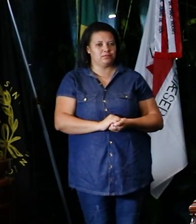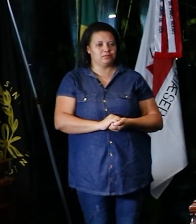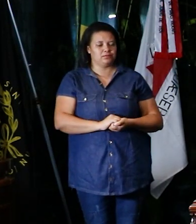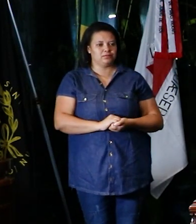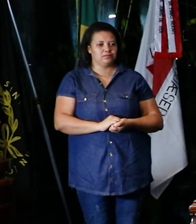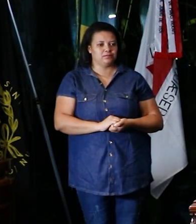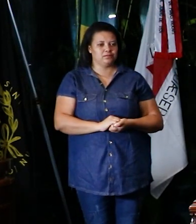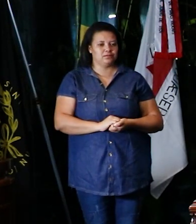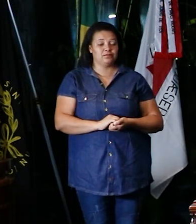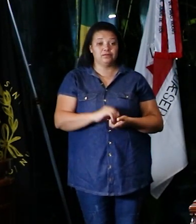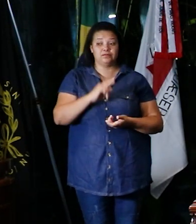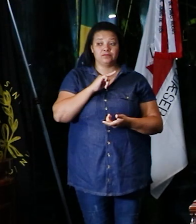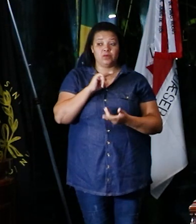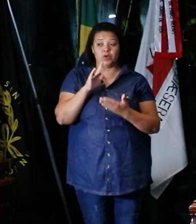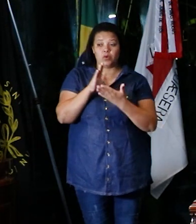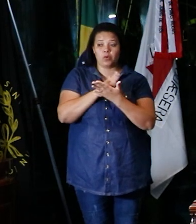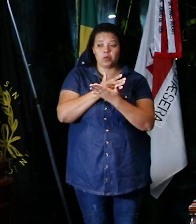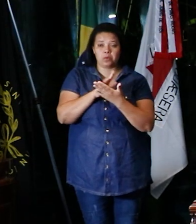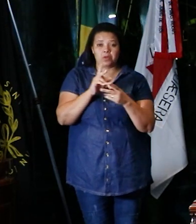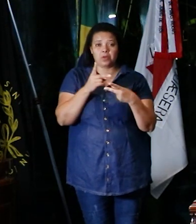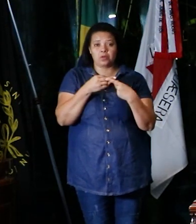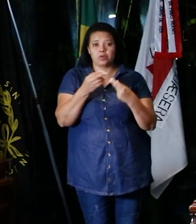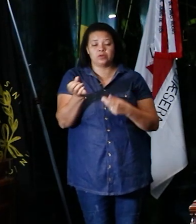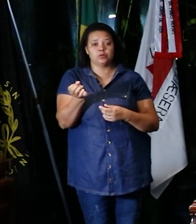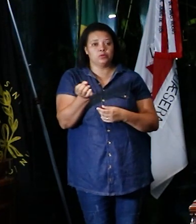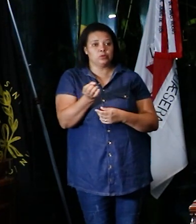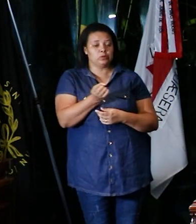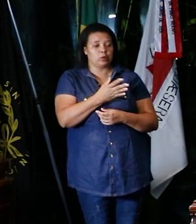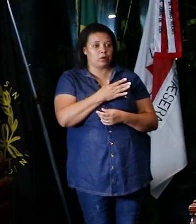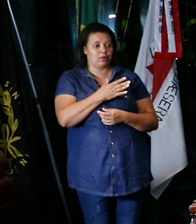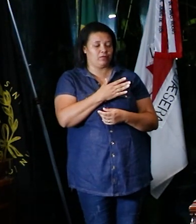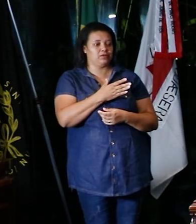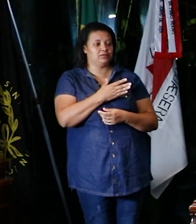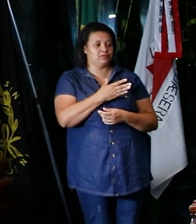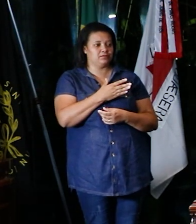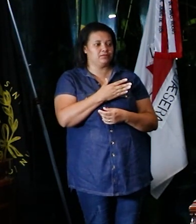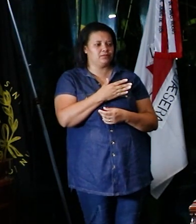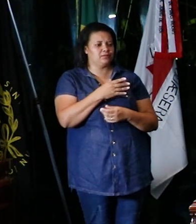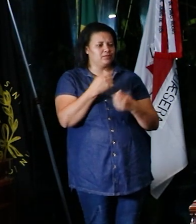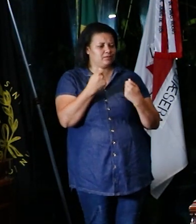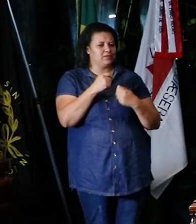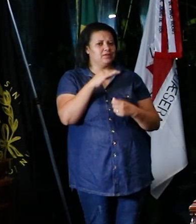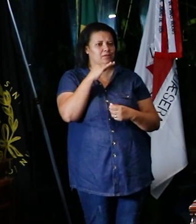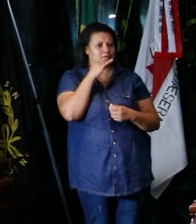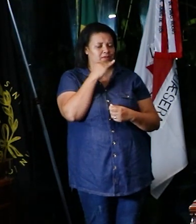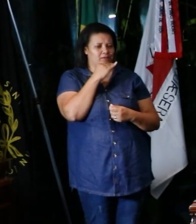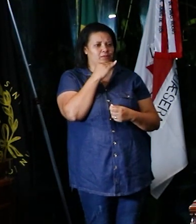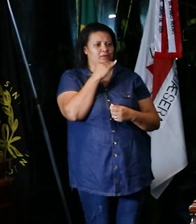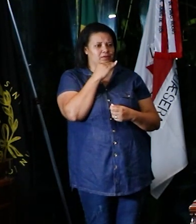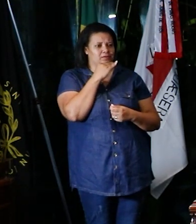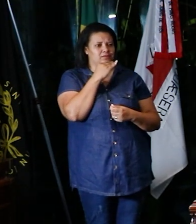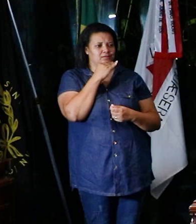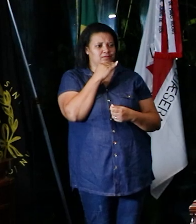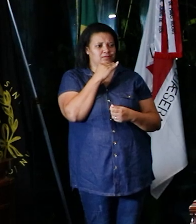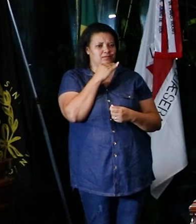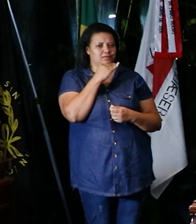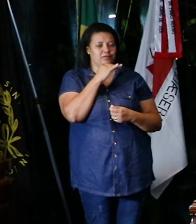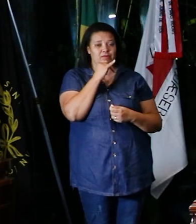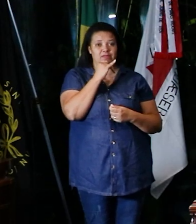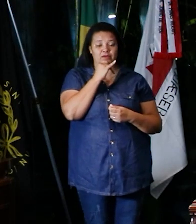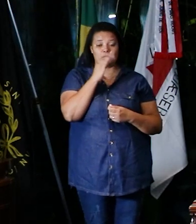cheio de elementos novos aqui dentro, e vocês devem ter percebido, né? Este